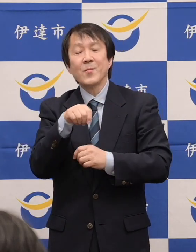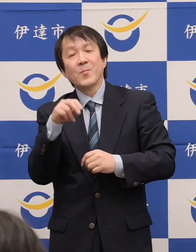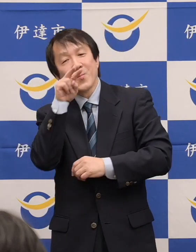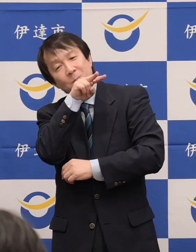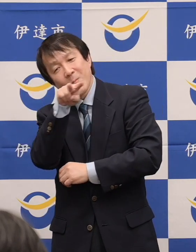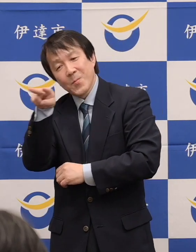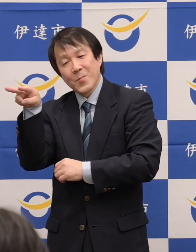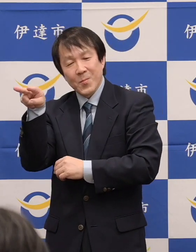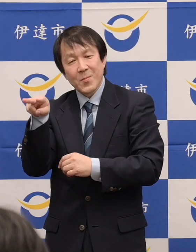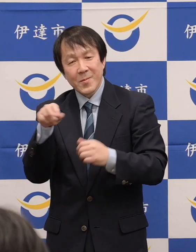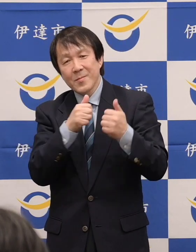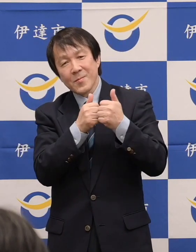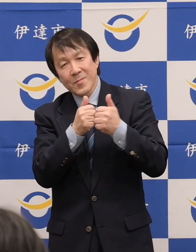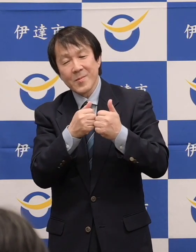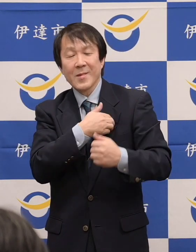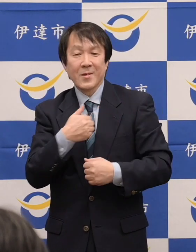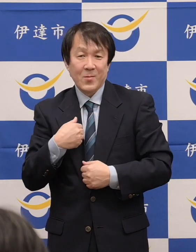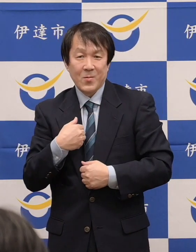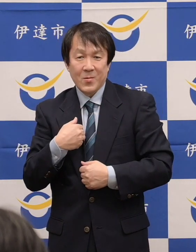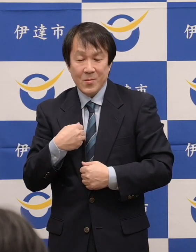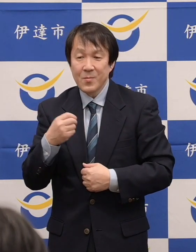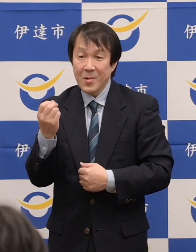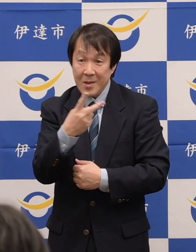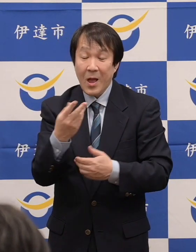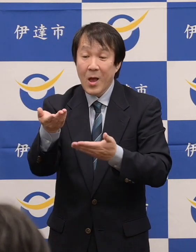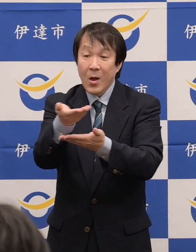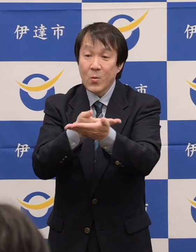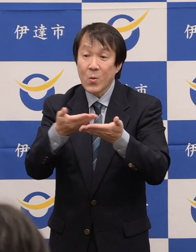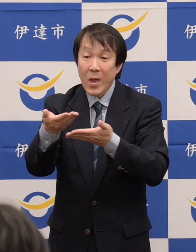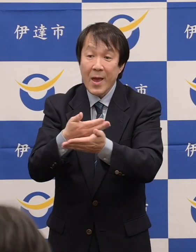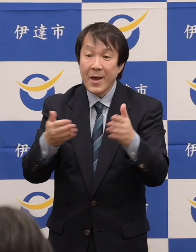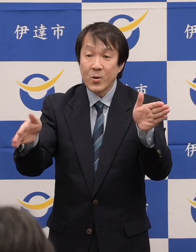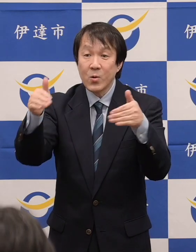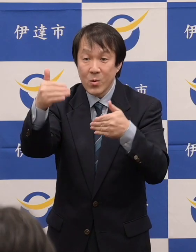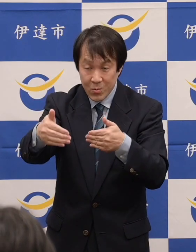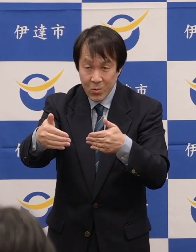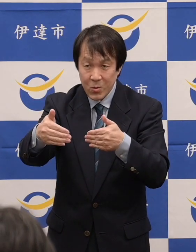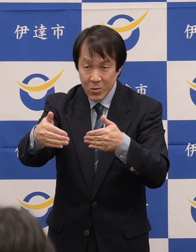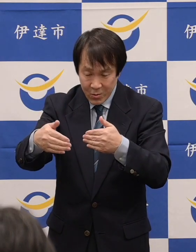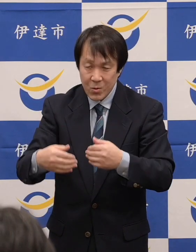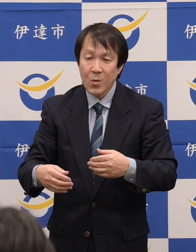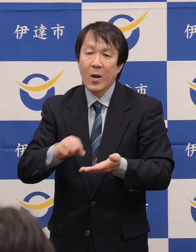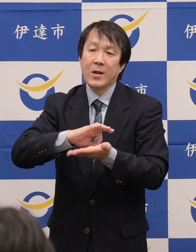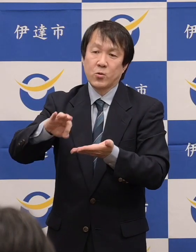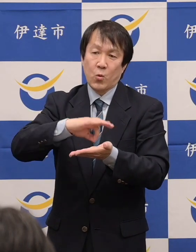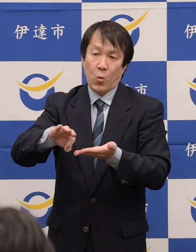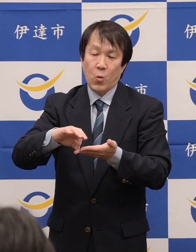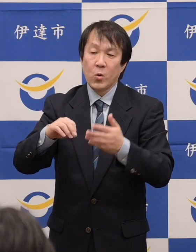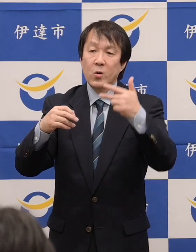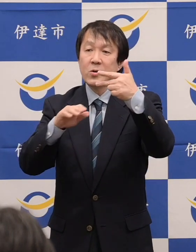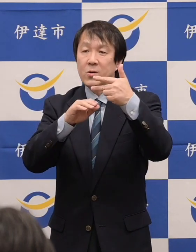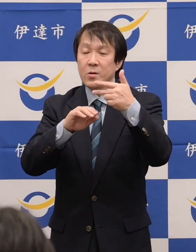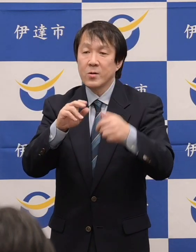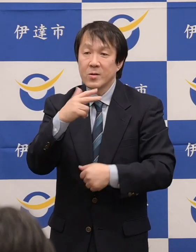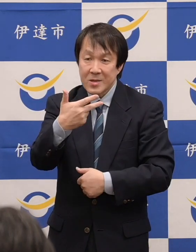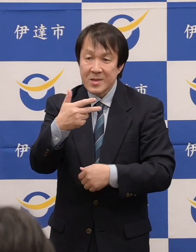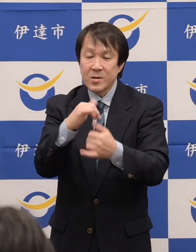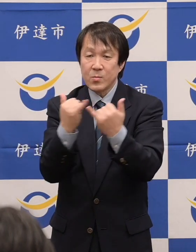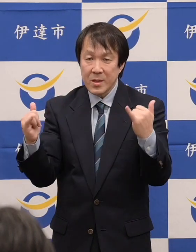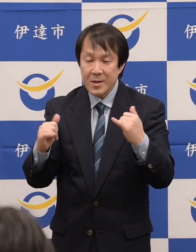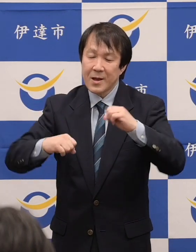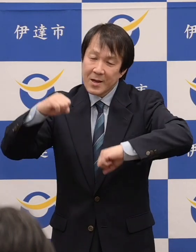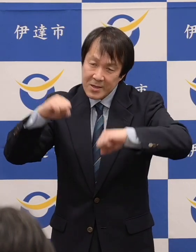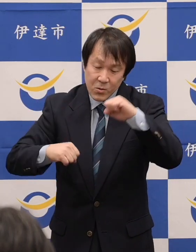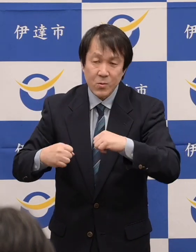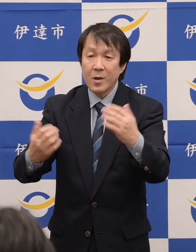。それから触れ合いルームのフリー活用ということで、市民が自由にくつろぎ働き、集